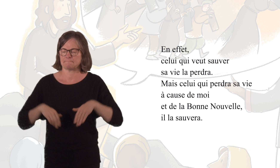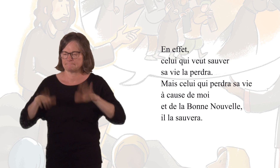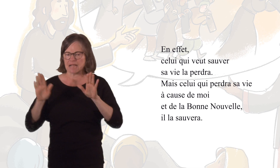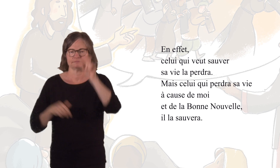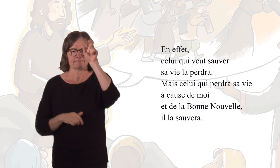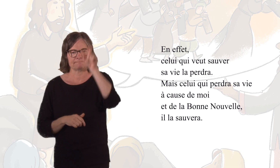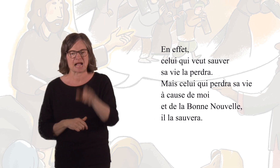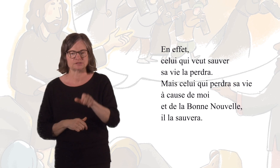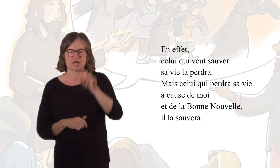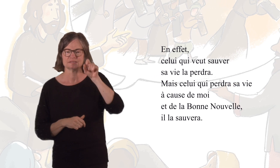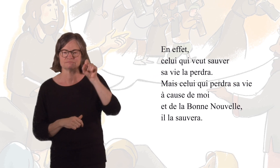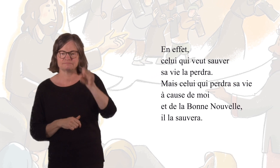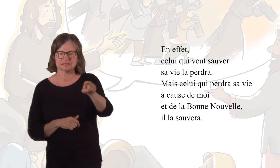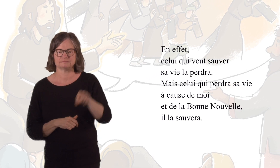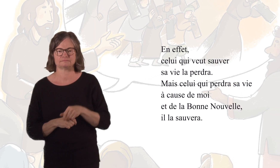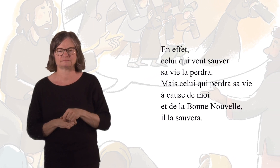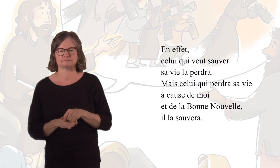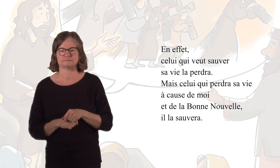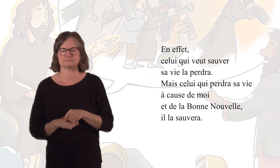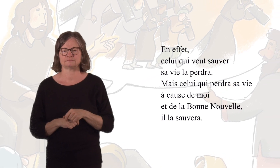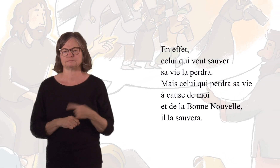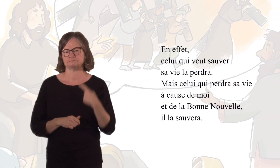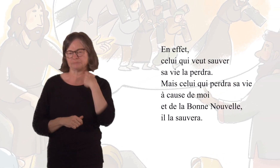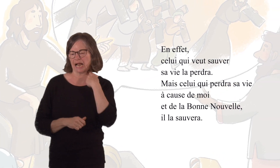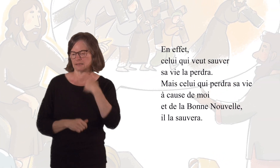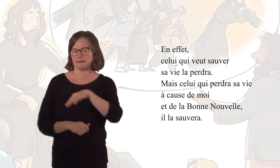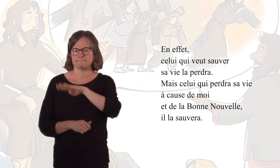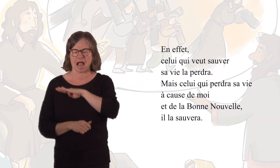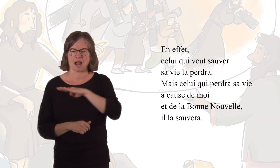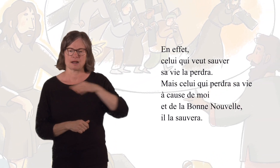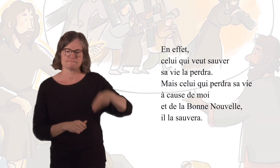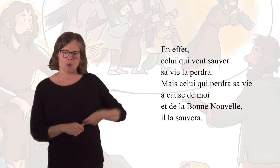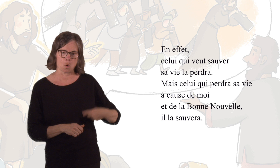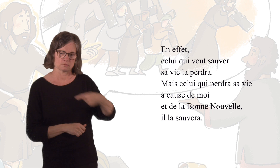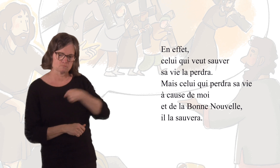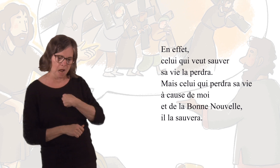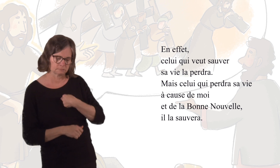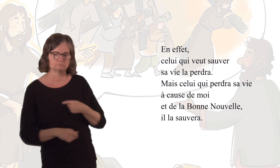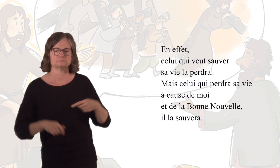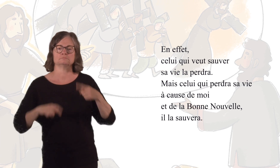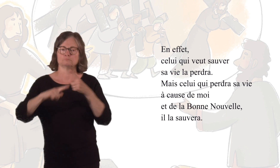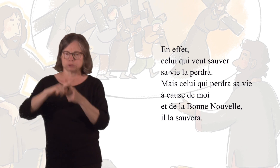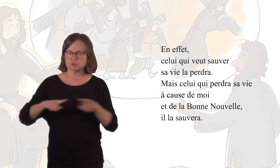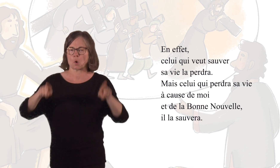Mais celui qui perdra sa vie à cause de moi et de la bonne nouvelle, il la sauvera.